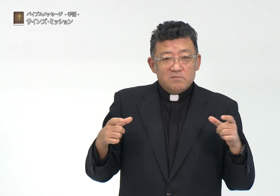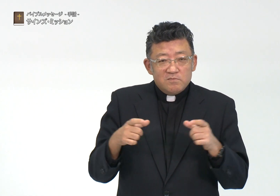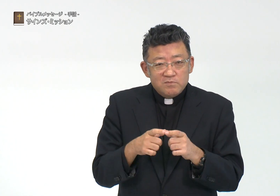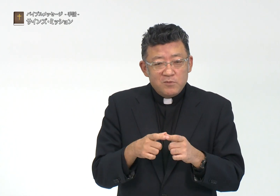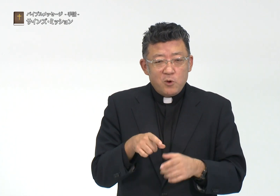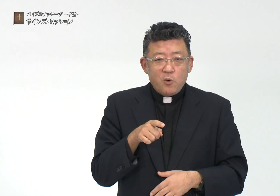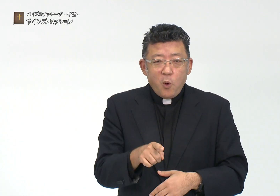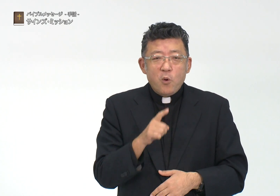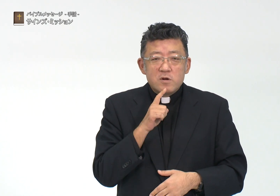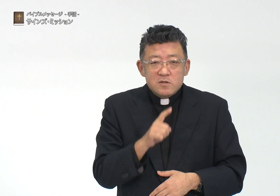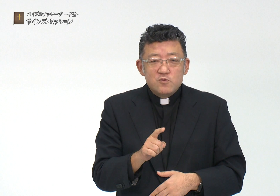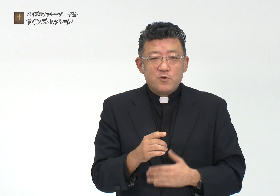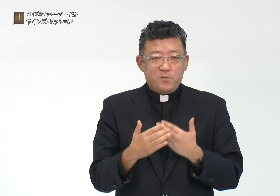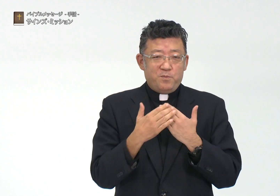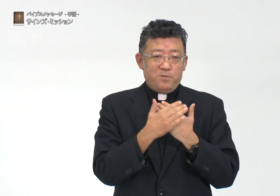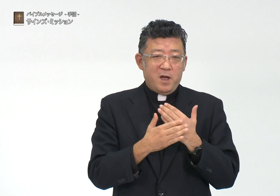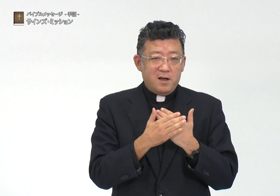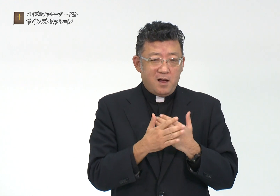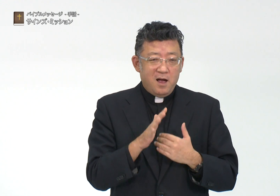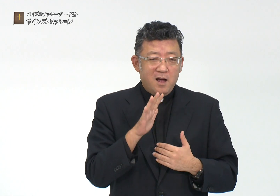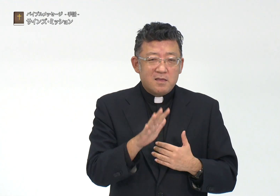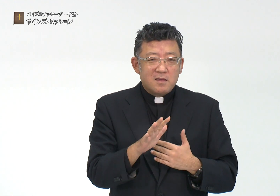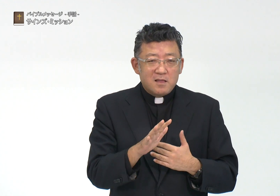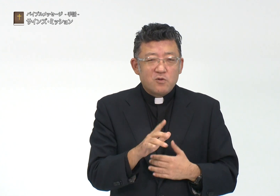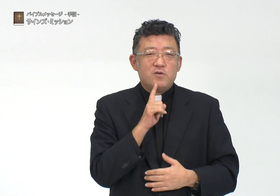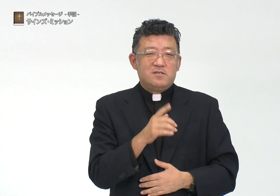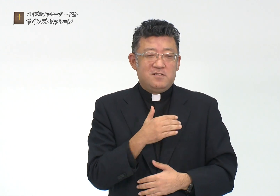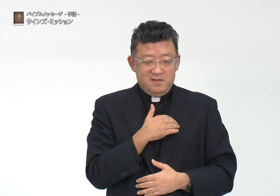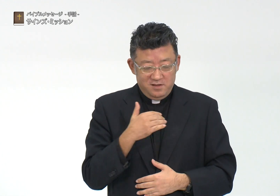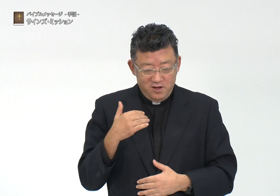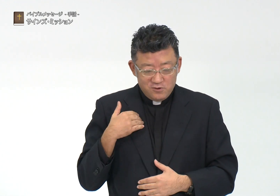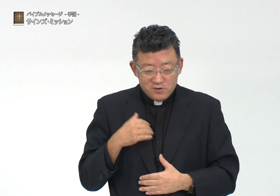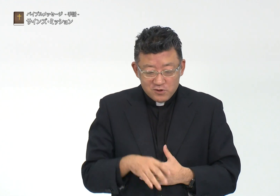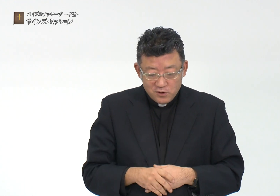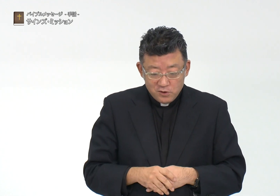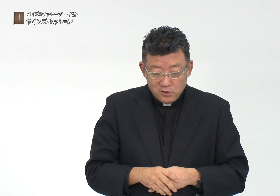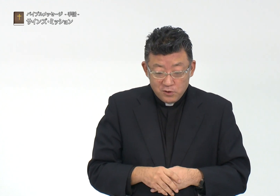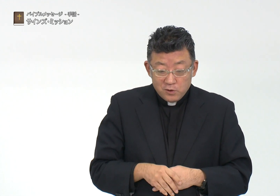心が一致する面があったといえます